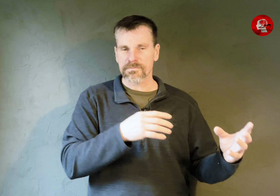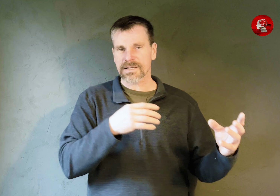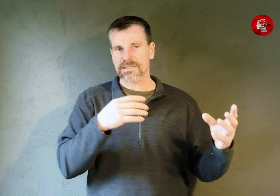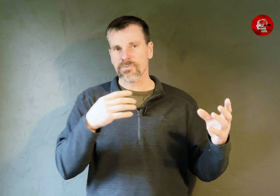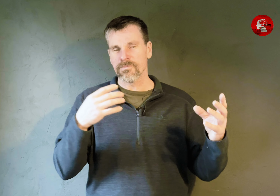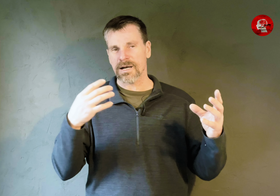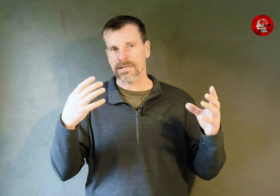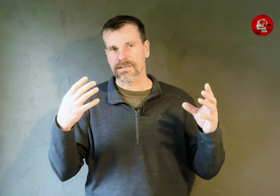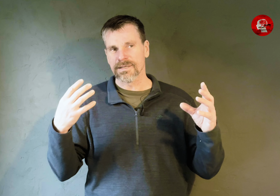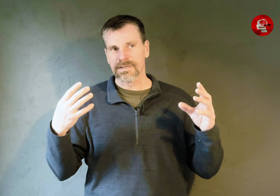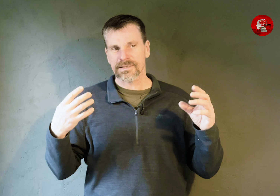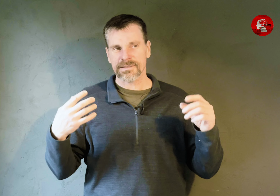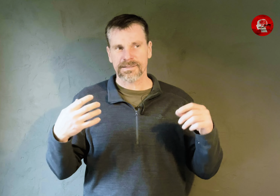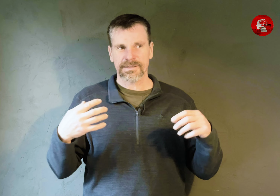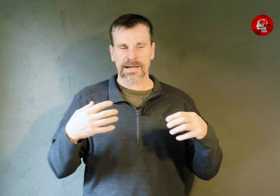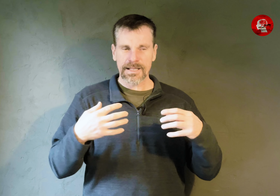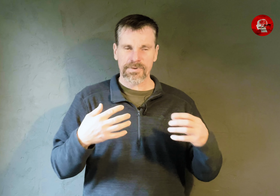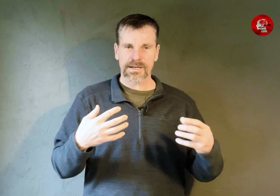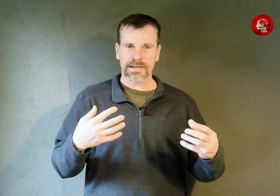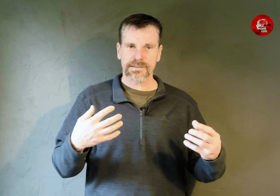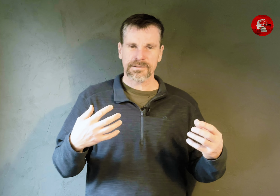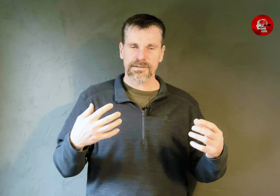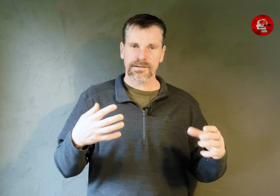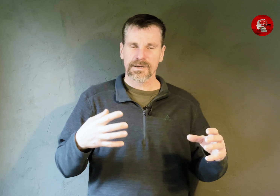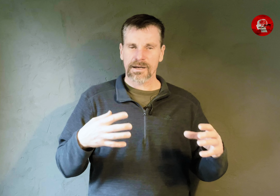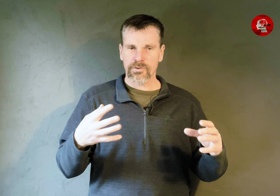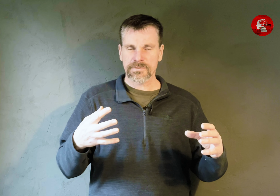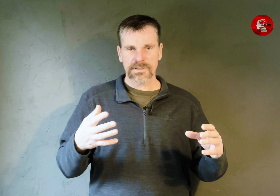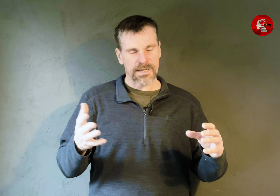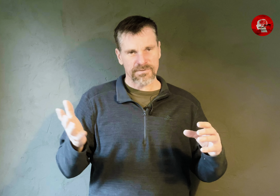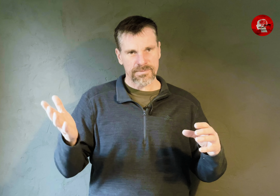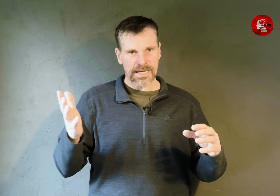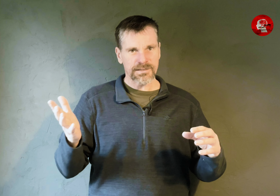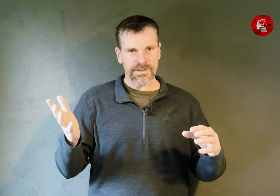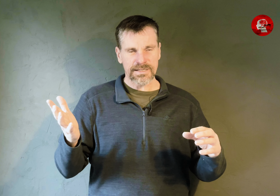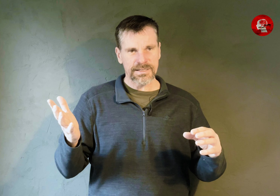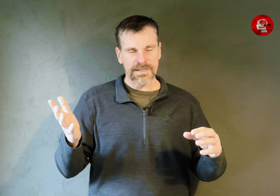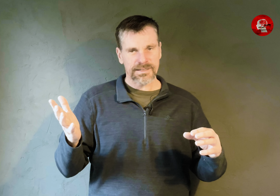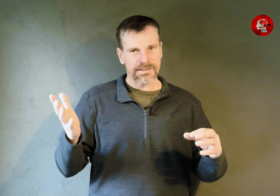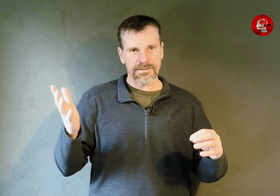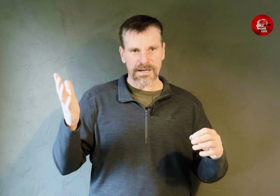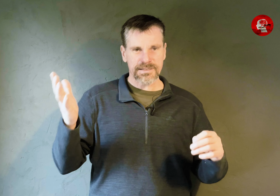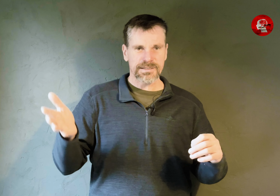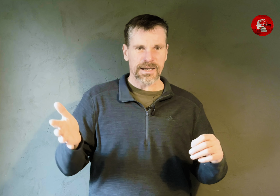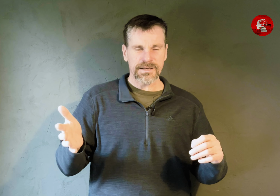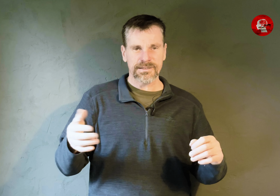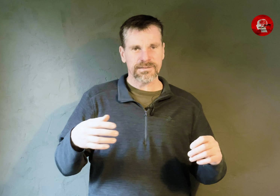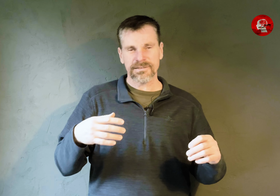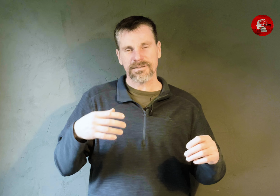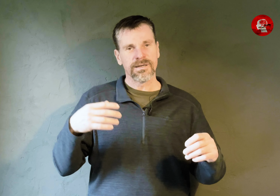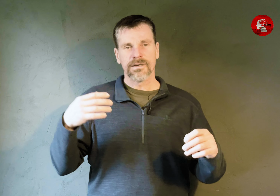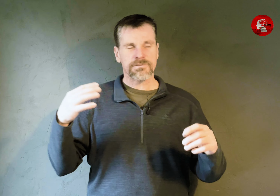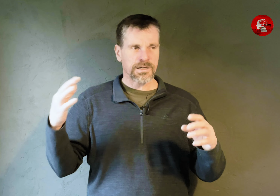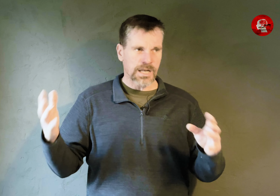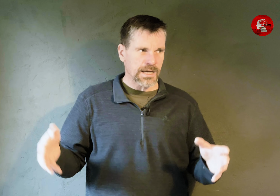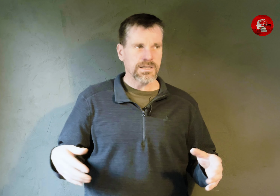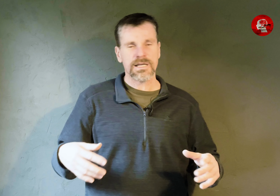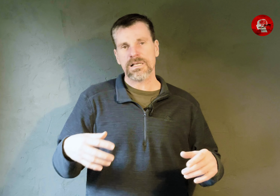maximum an haltbarkeit rausrücken da hätten wir nämlich andere winkel machen sie eine die zwar lange hält